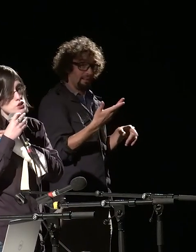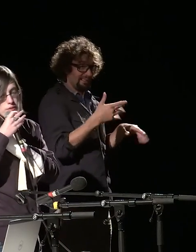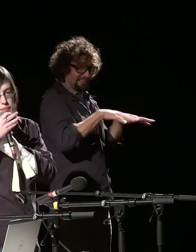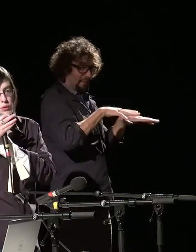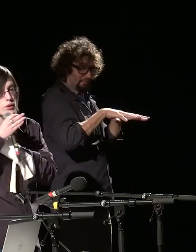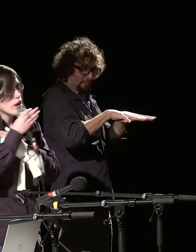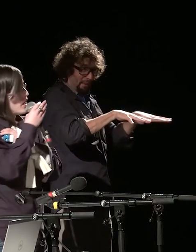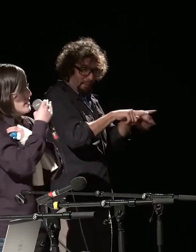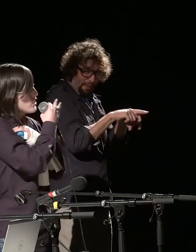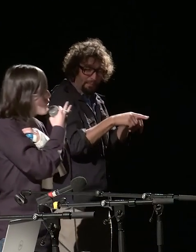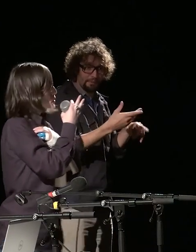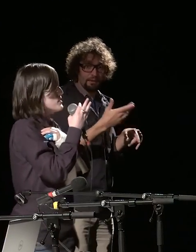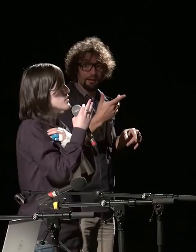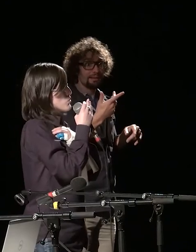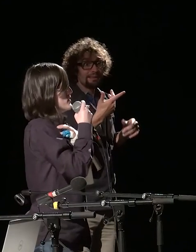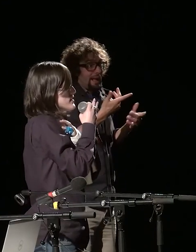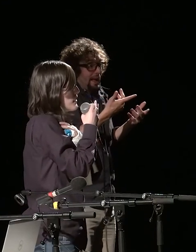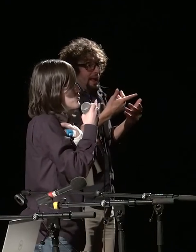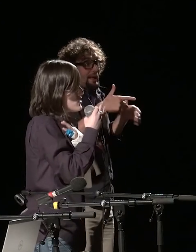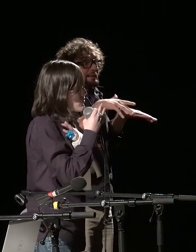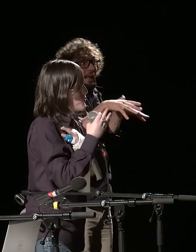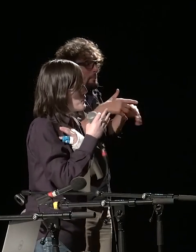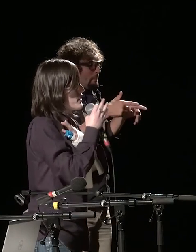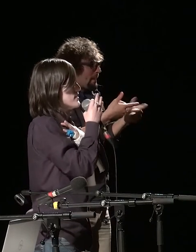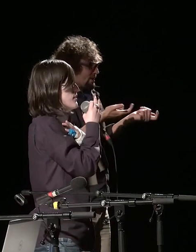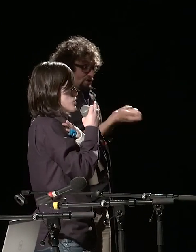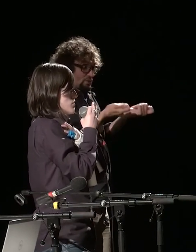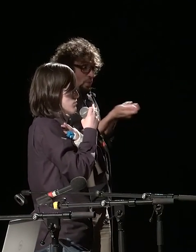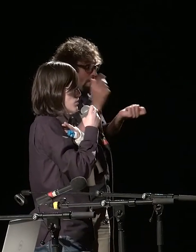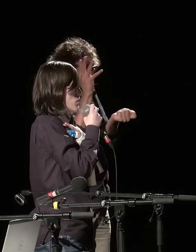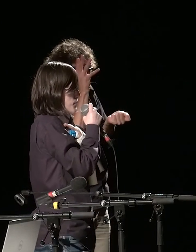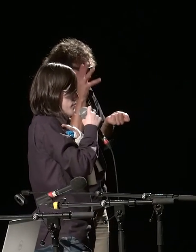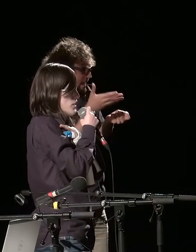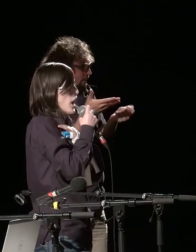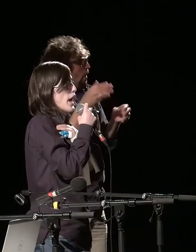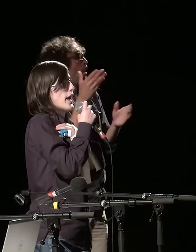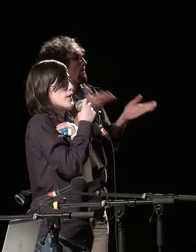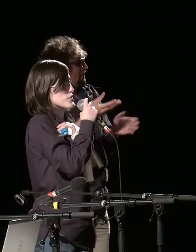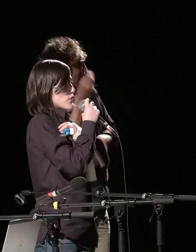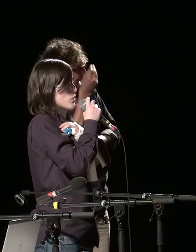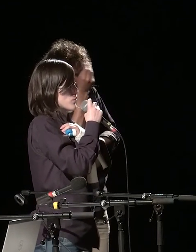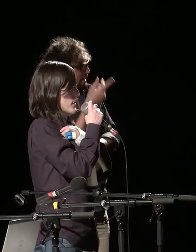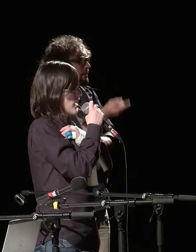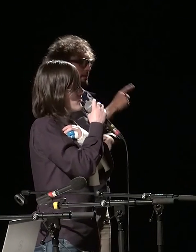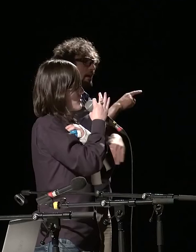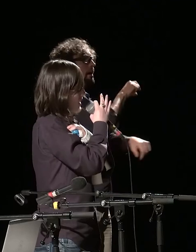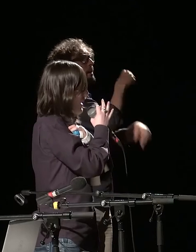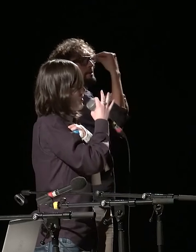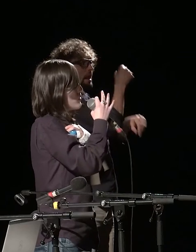cette analogie est vraiment, il y a une grande proximité entre les systèmes de gestion de la folie et les systèmes de gestion des prisons. Et il faut savoir,